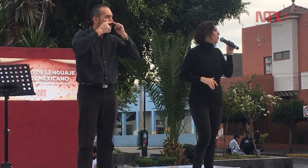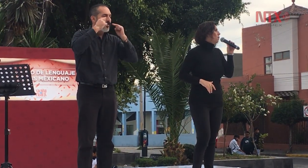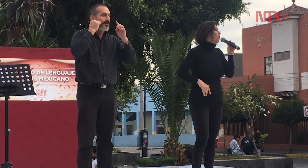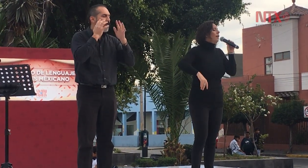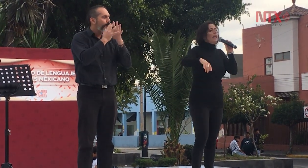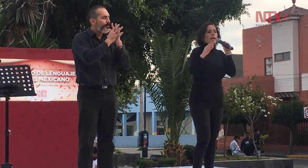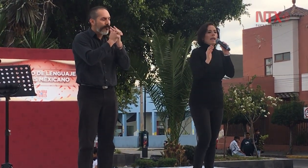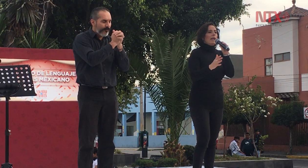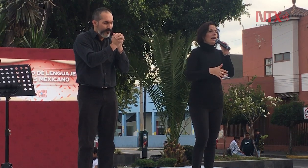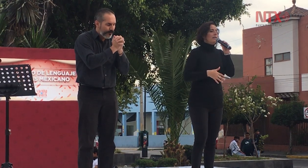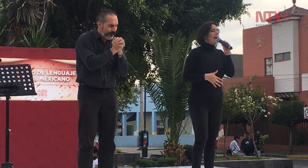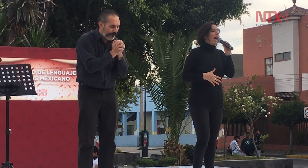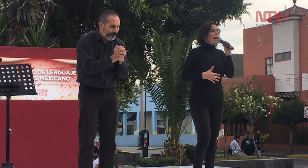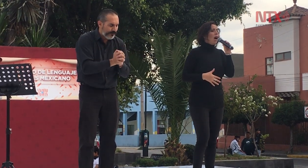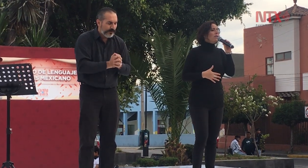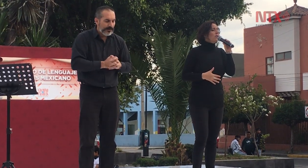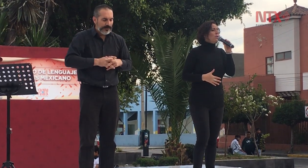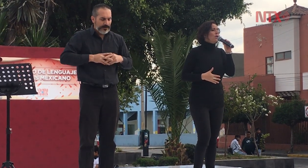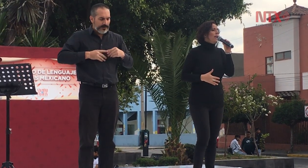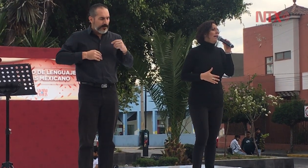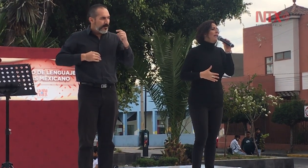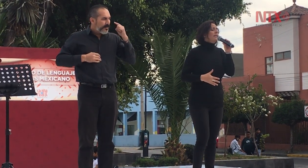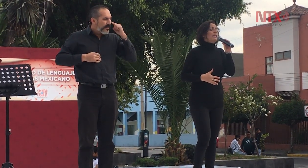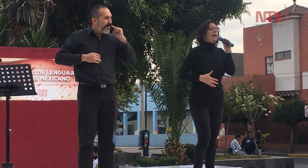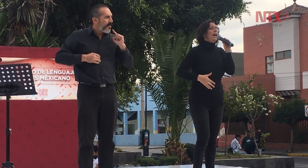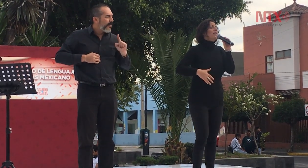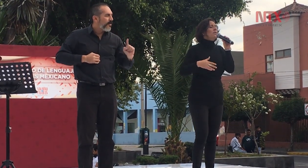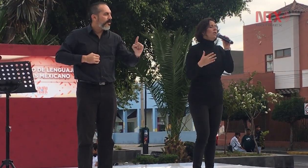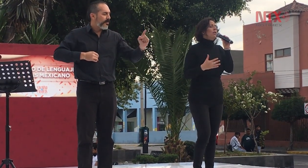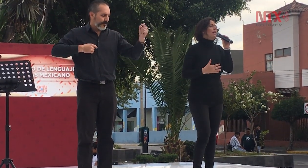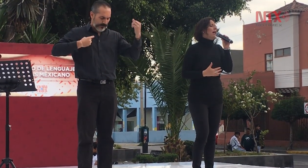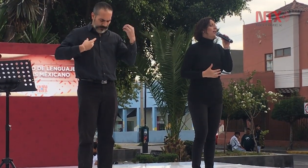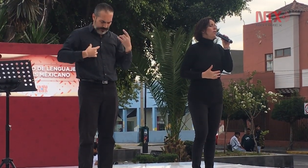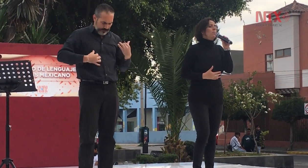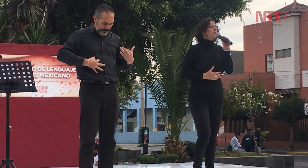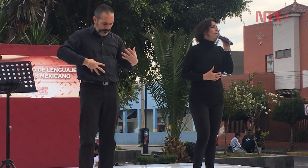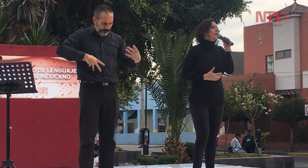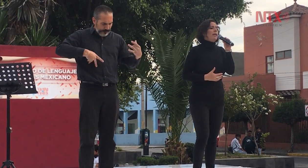Con información de Ángeles González, corresponsal en Puebla,